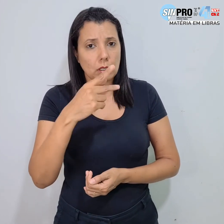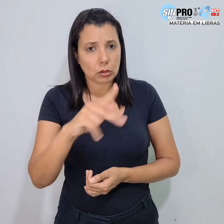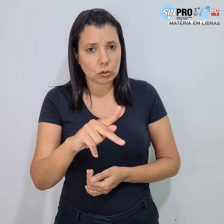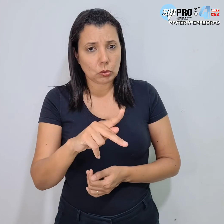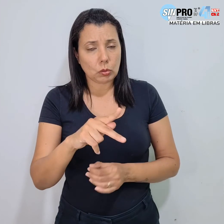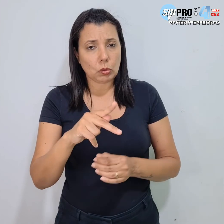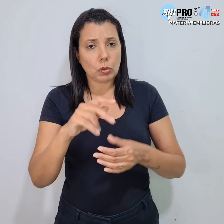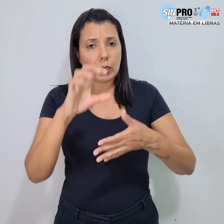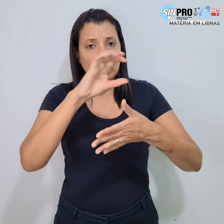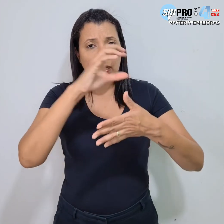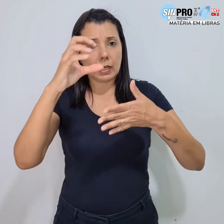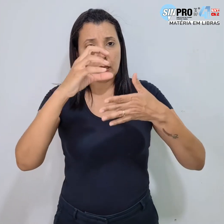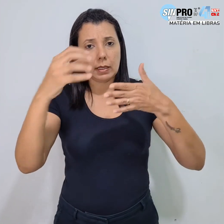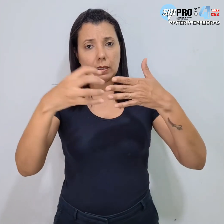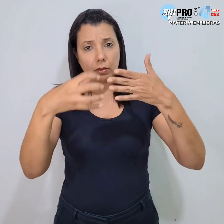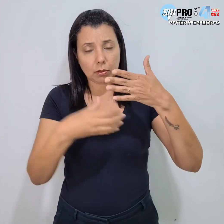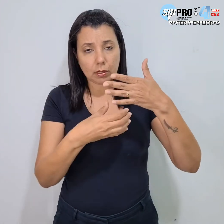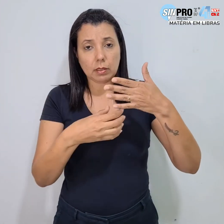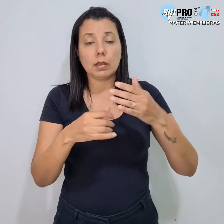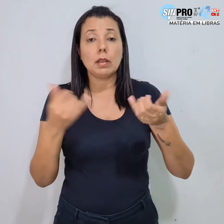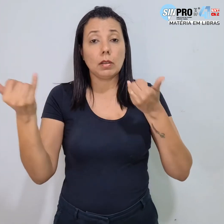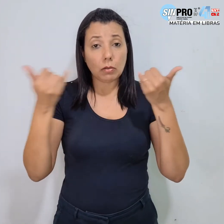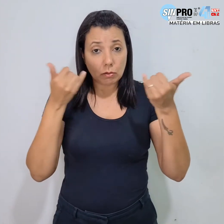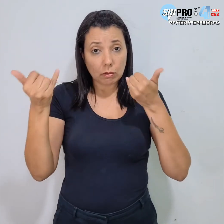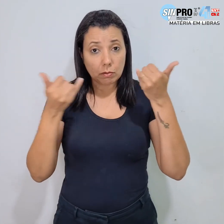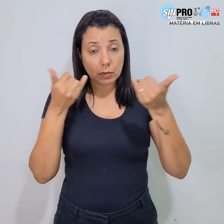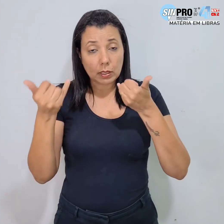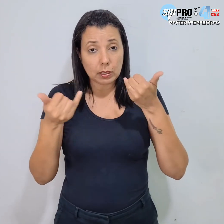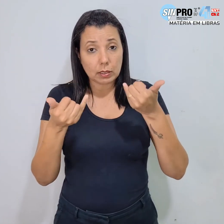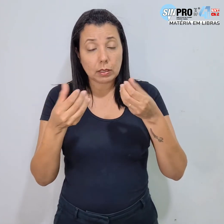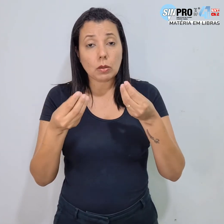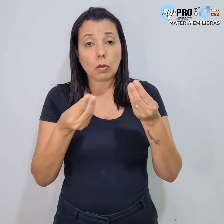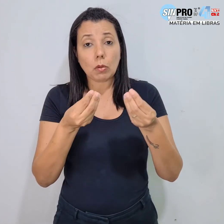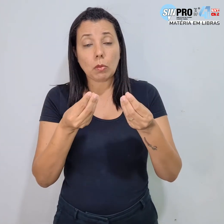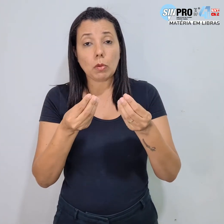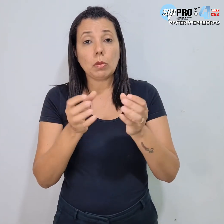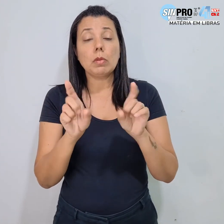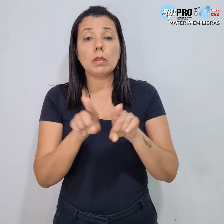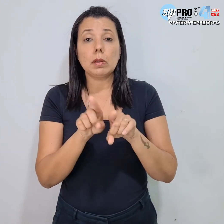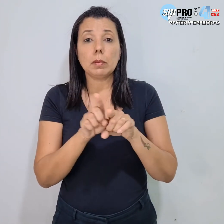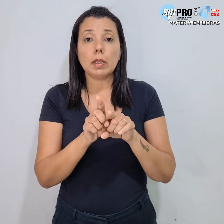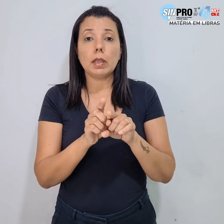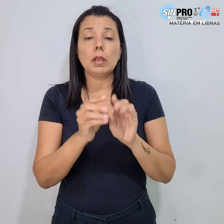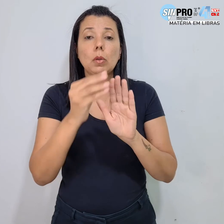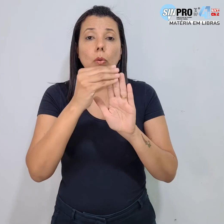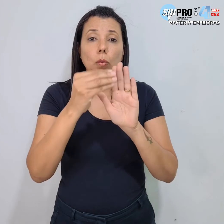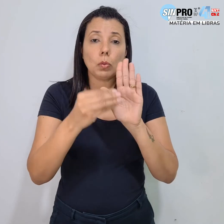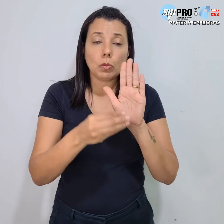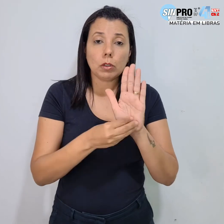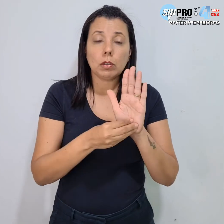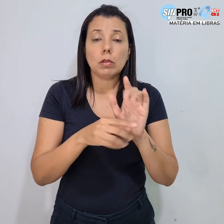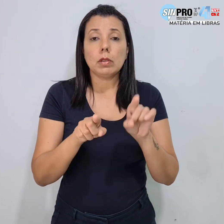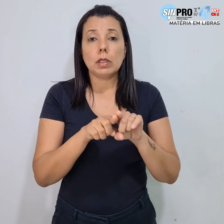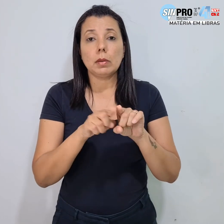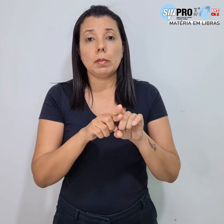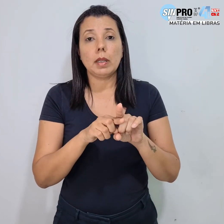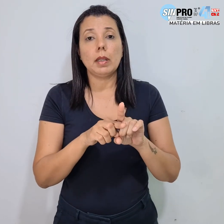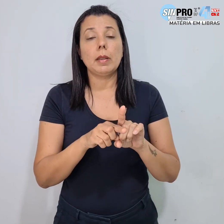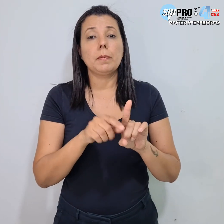mantendo sua categoria informada sobre o conteúdo e o calendário